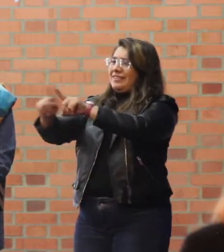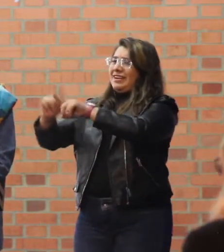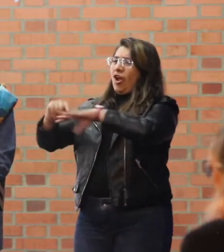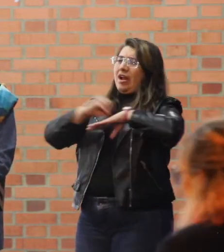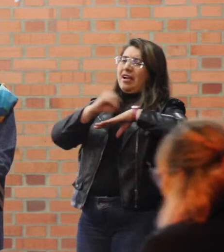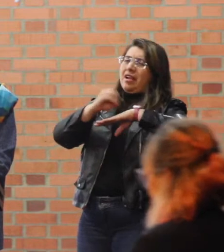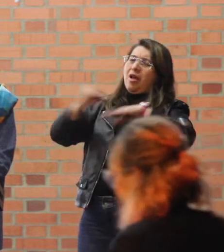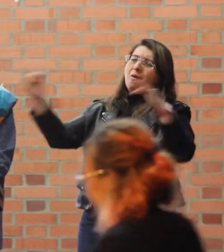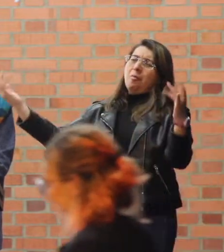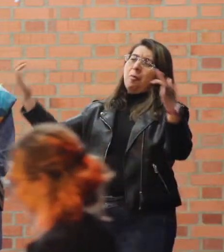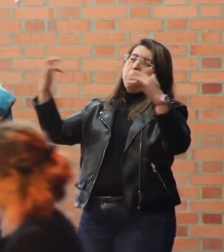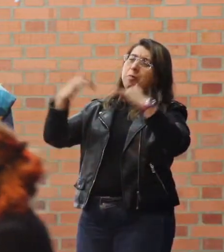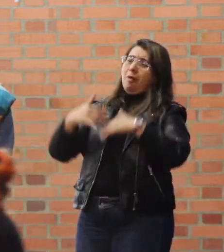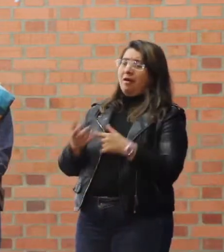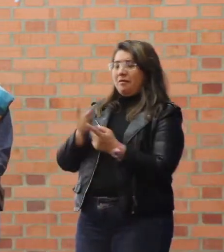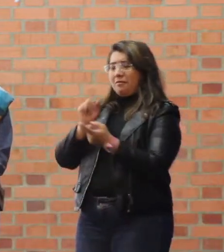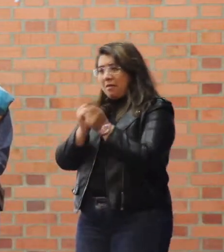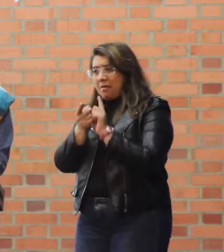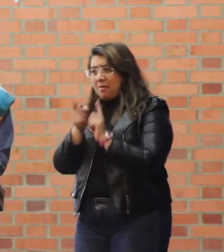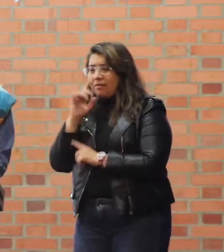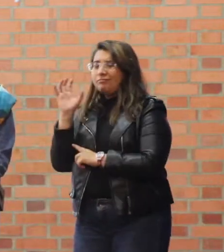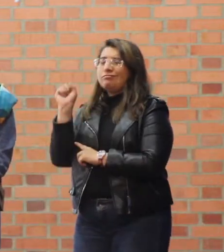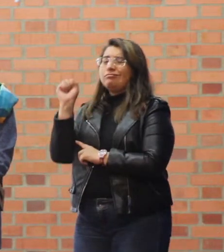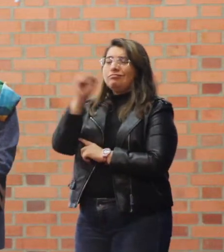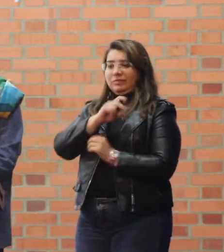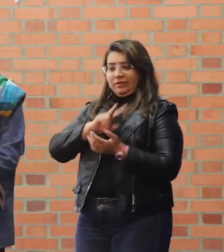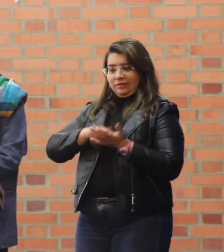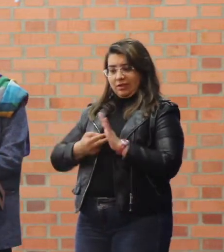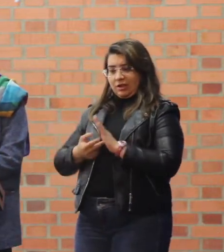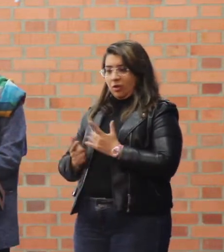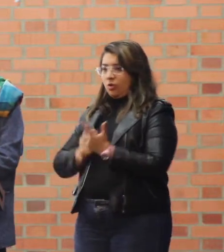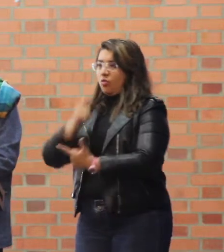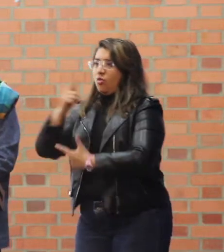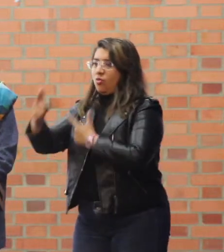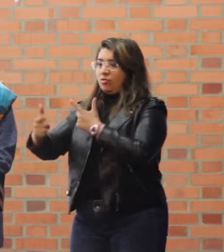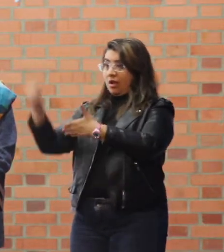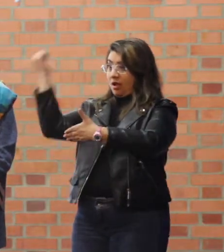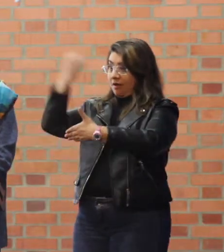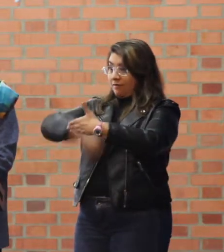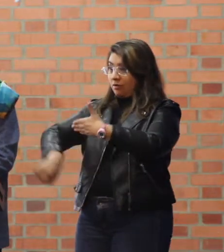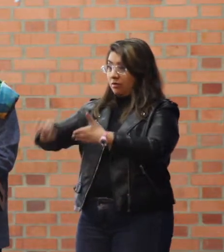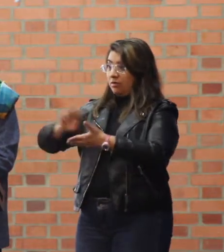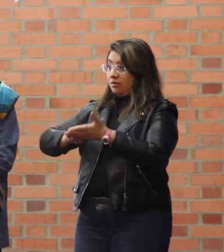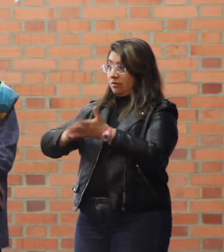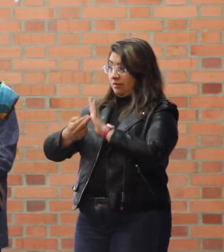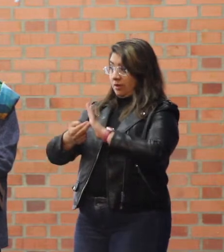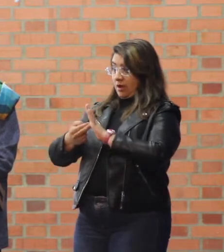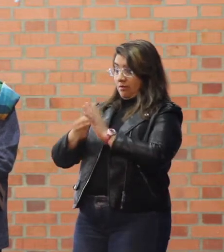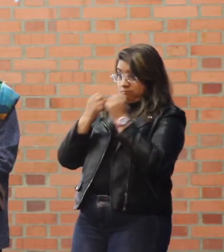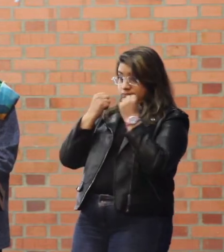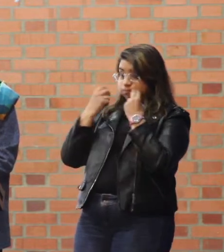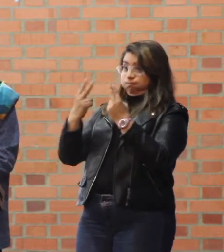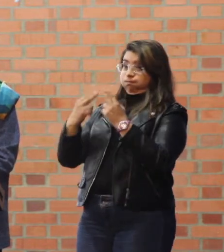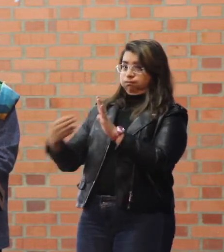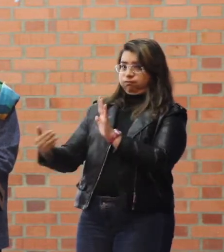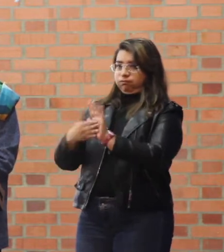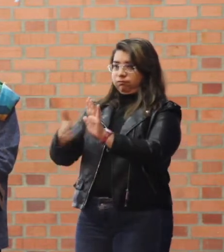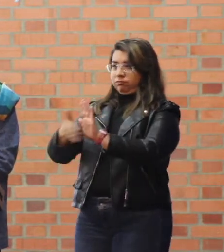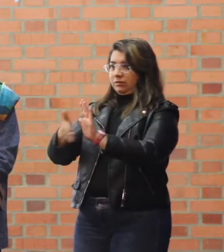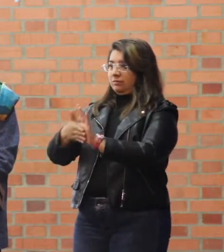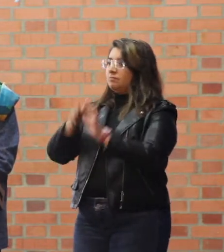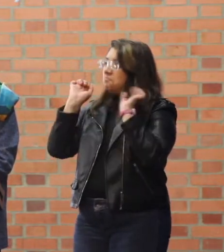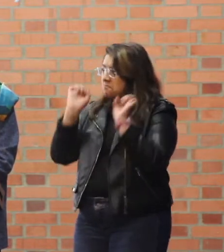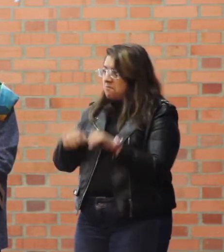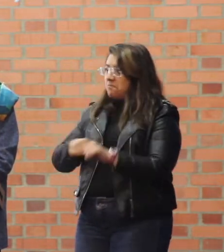nuestro convencimiento de que la lucha por el derecho al aborto es un punto neurálgico para las